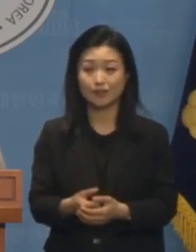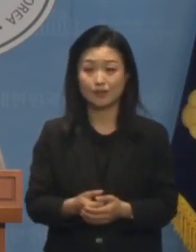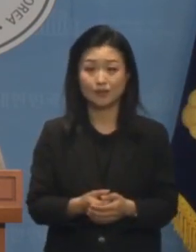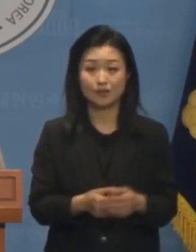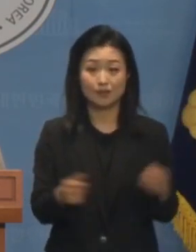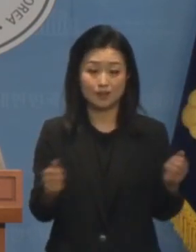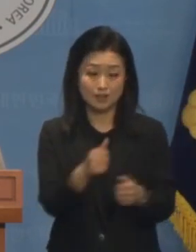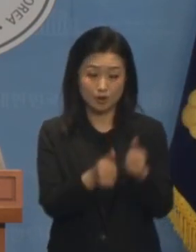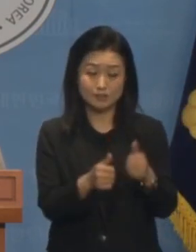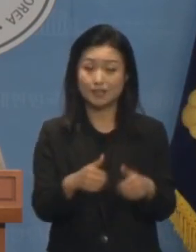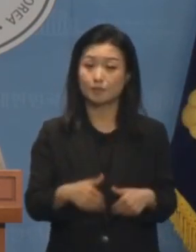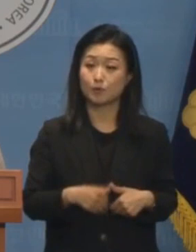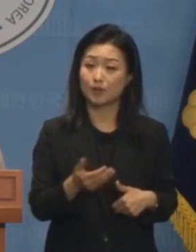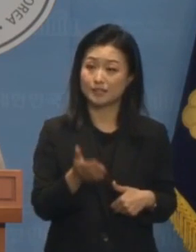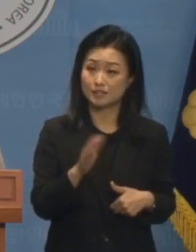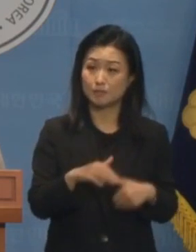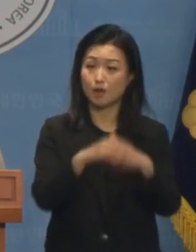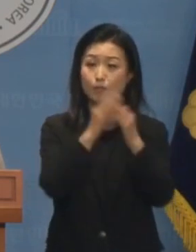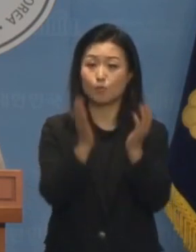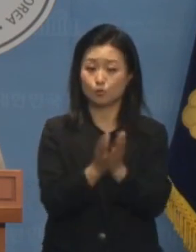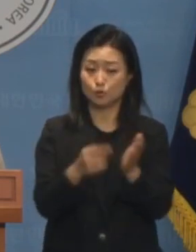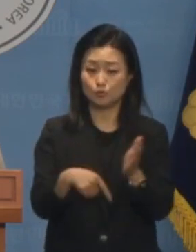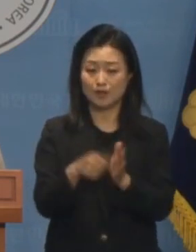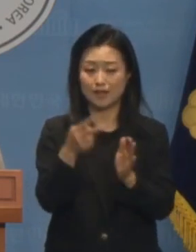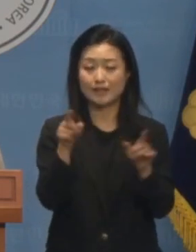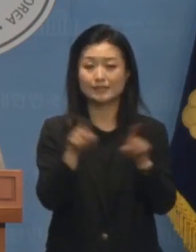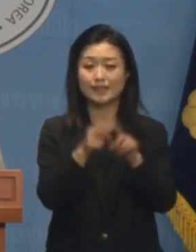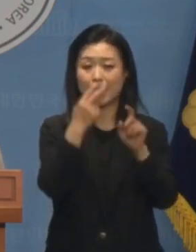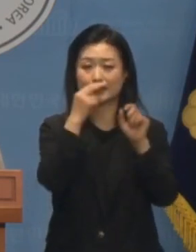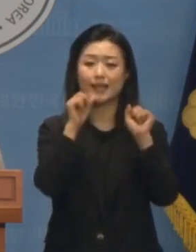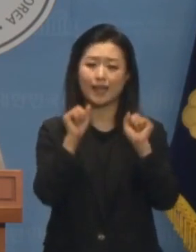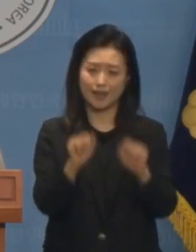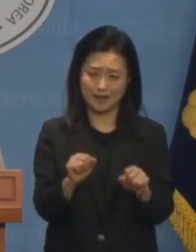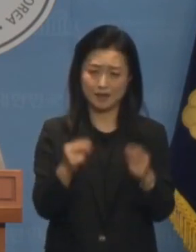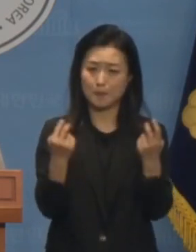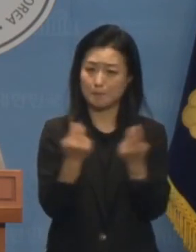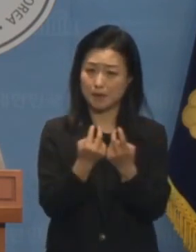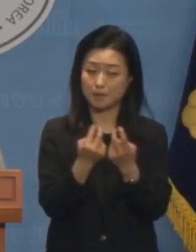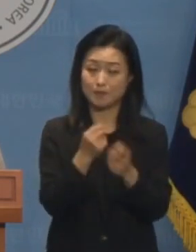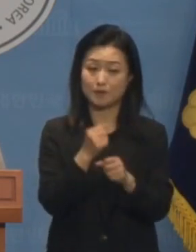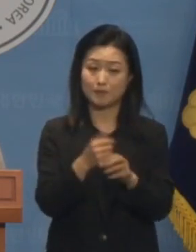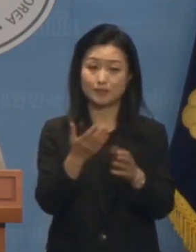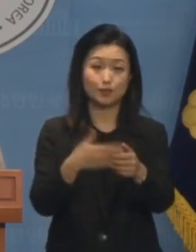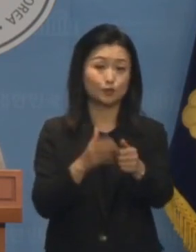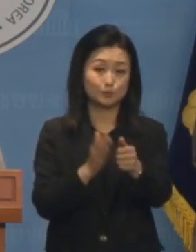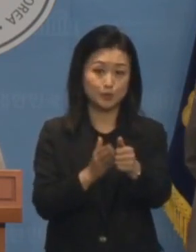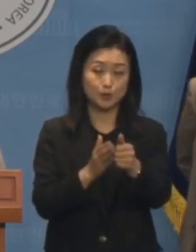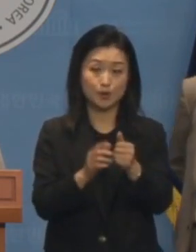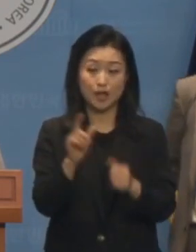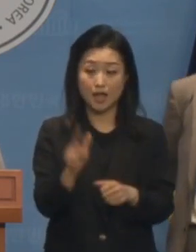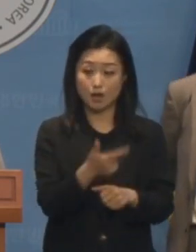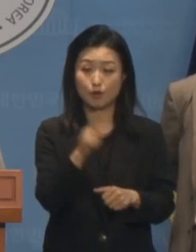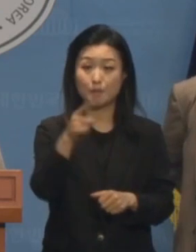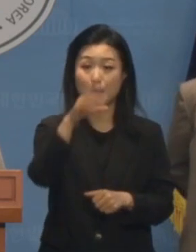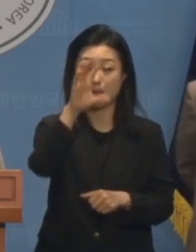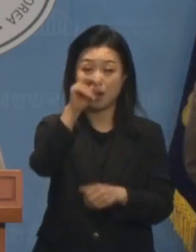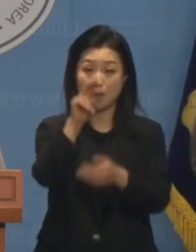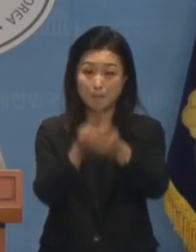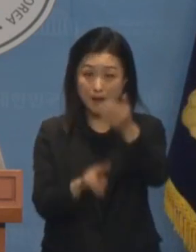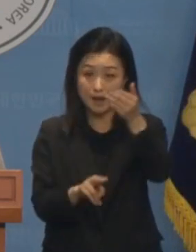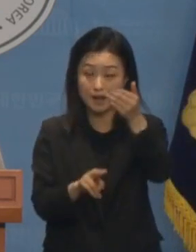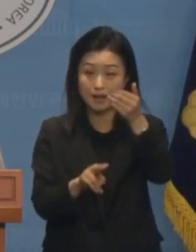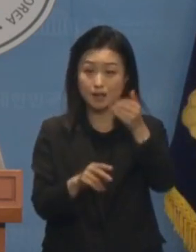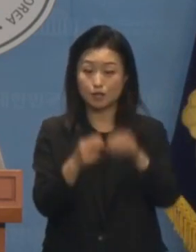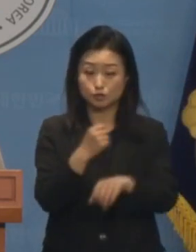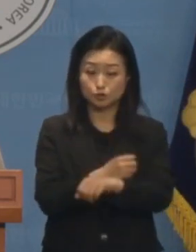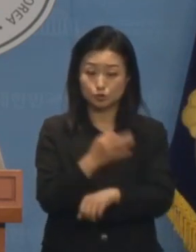경쟁도 필요하겠지만 모두를 위해 상생하는 방안도 반드시 있어야 할 것입니다. 하루에 100만 원을 팔면 수수료